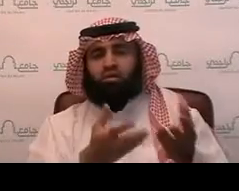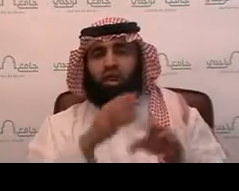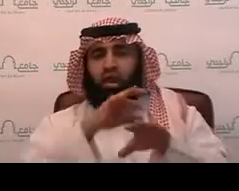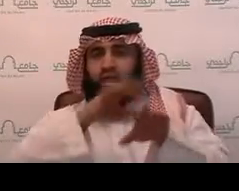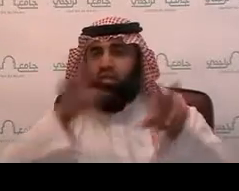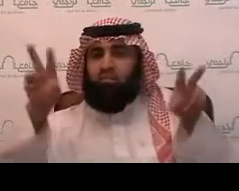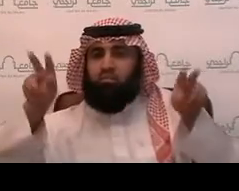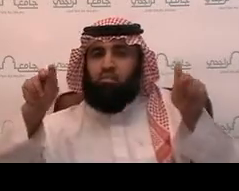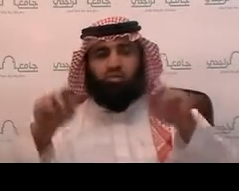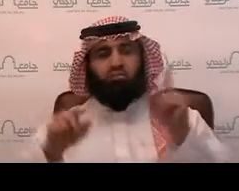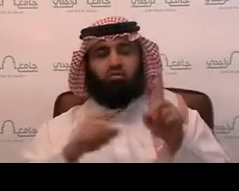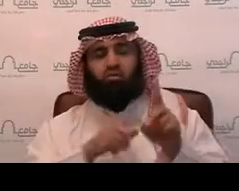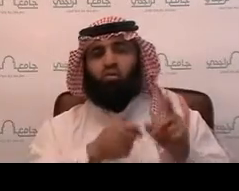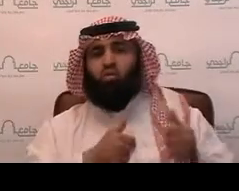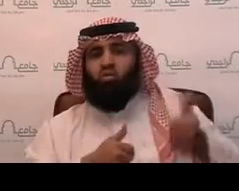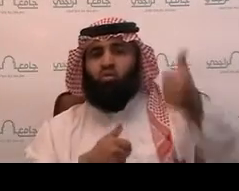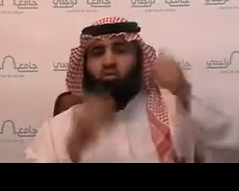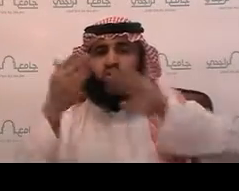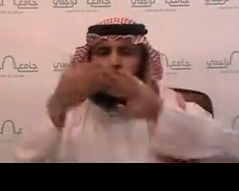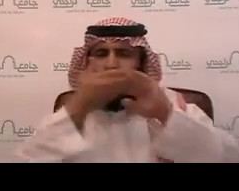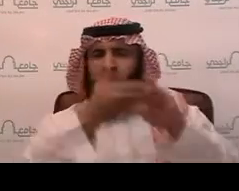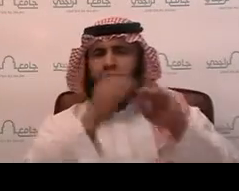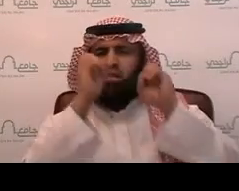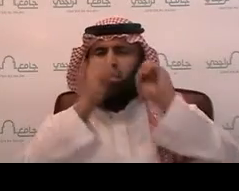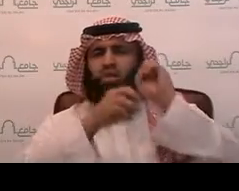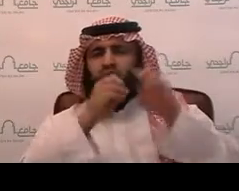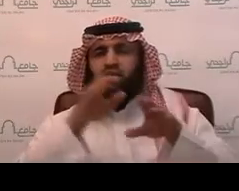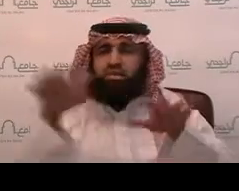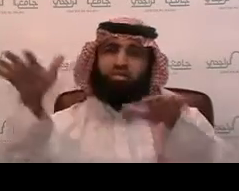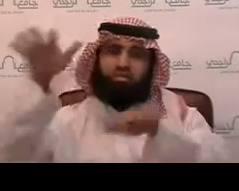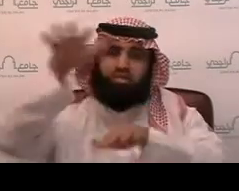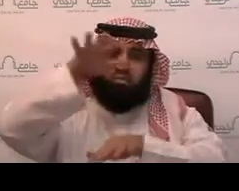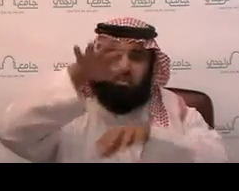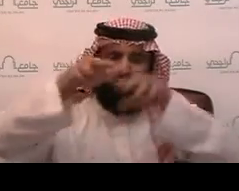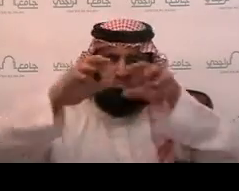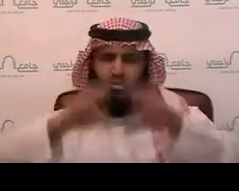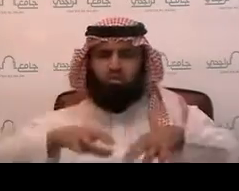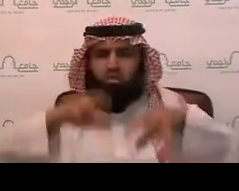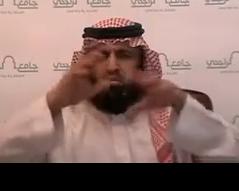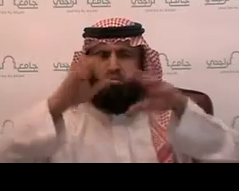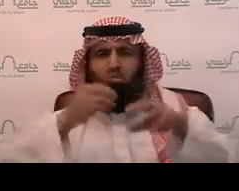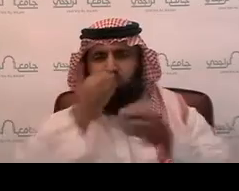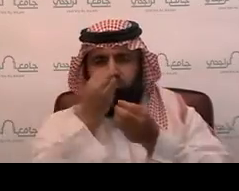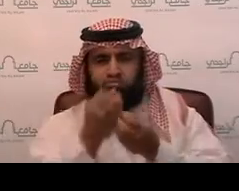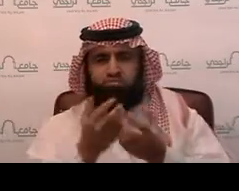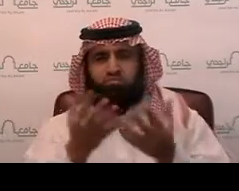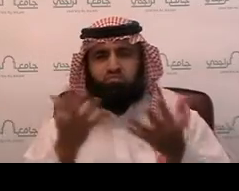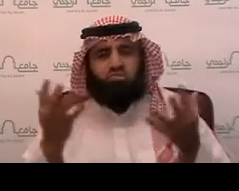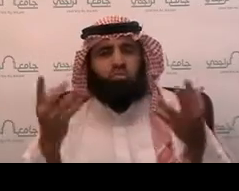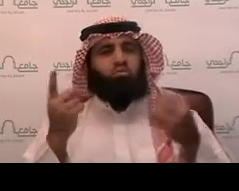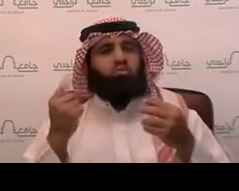من الأمم، بل أرسل الله عليها السماء مدرارا فأنبتت الأرض